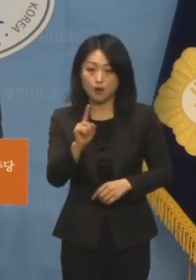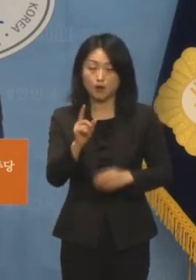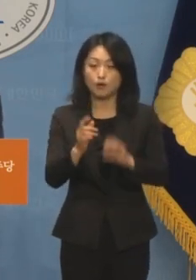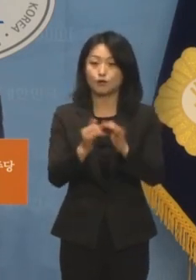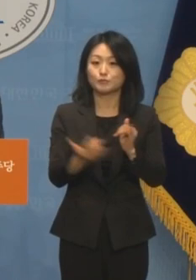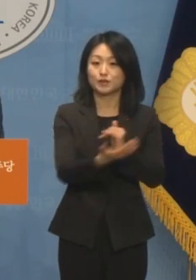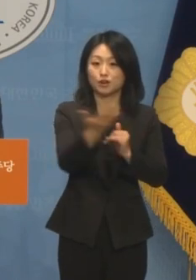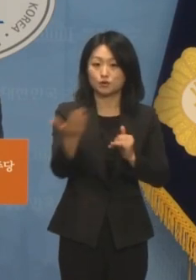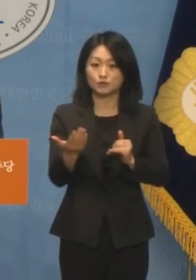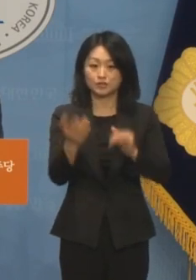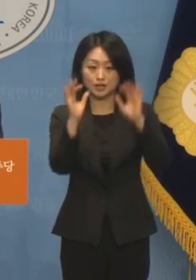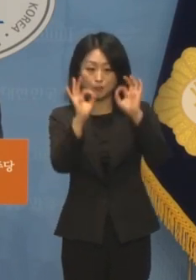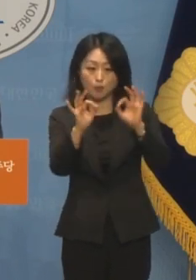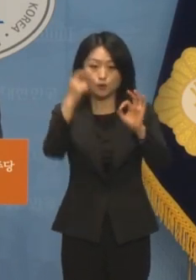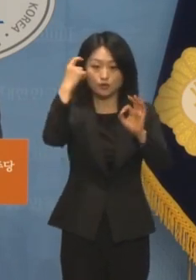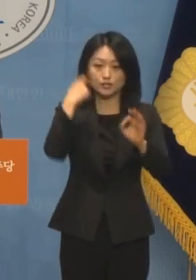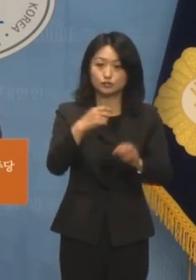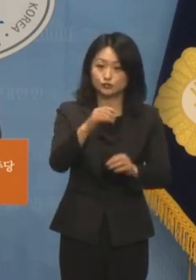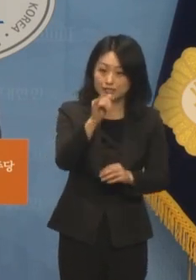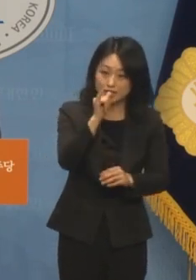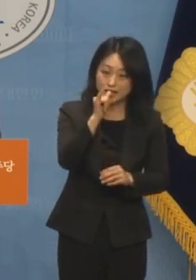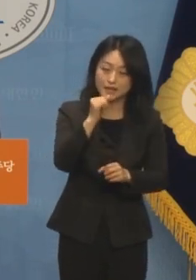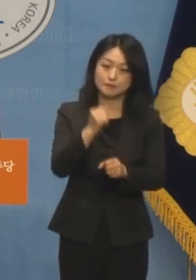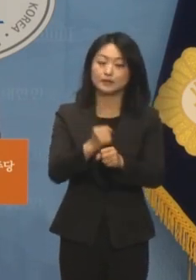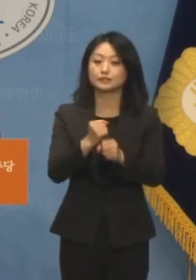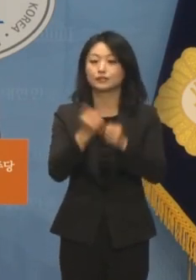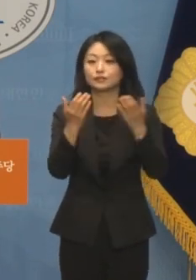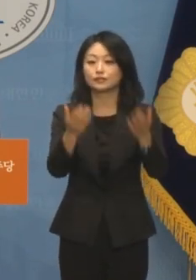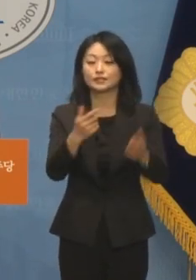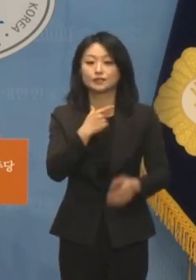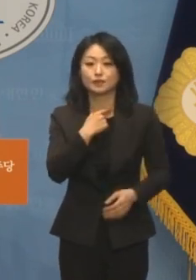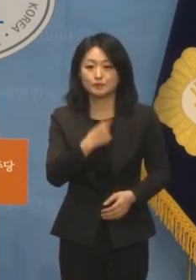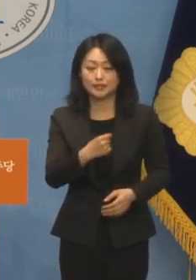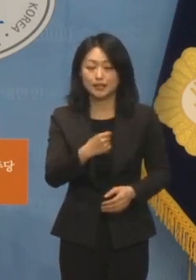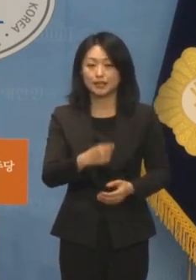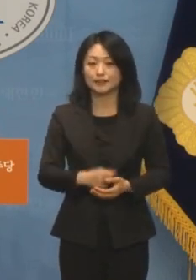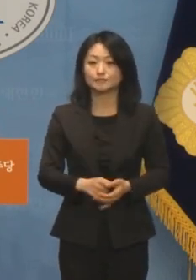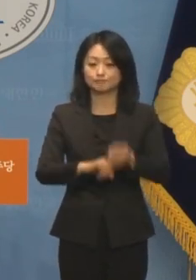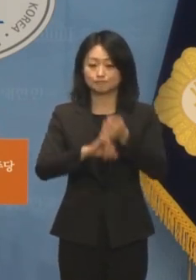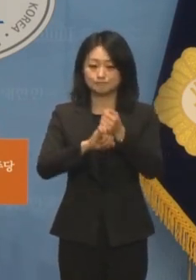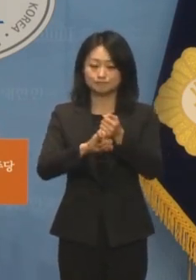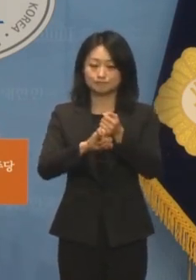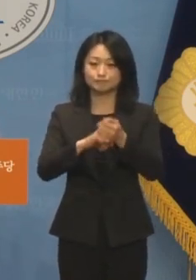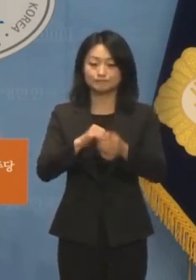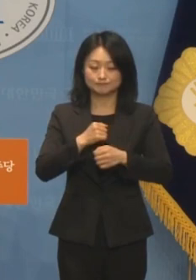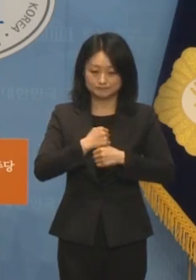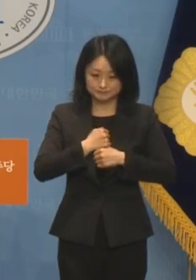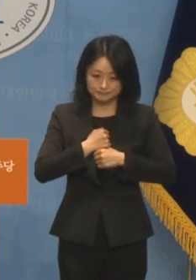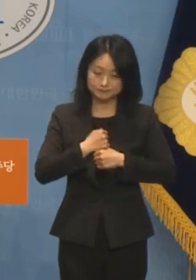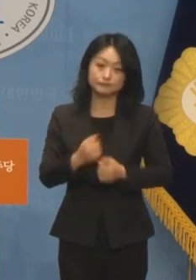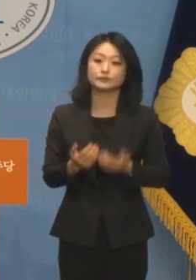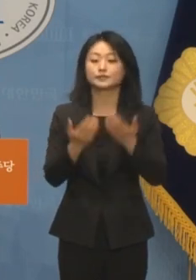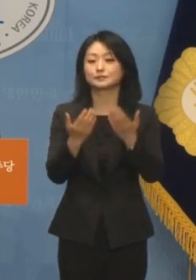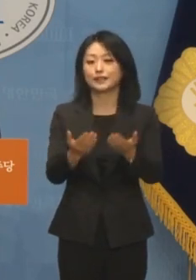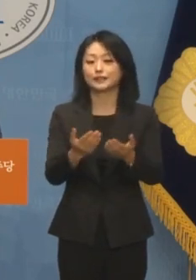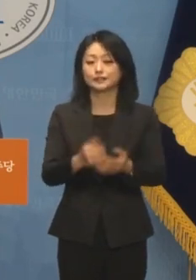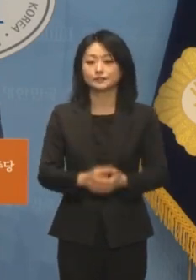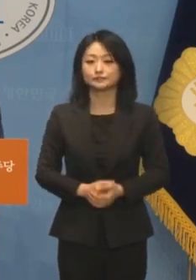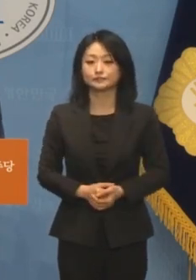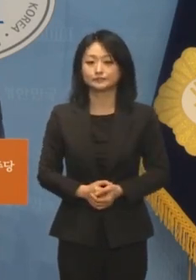국민들이 보고 느낄 수 있게 만들 것입니다. 꼭 약속을 지키겠습니다.